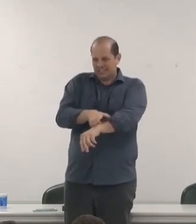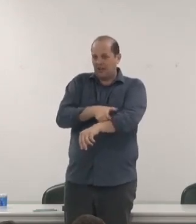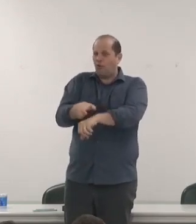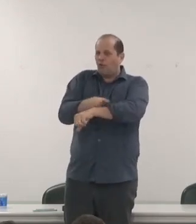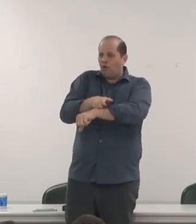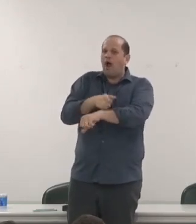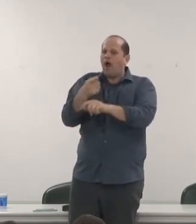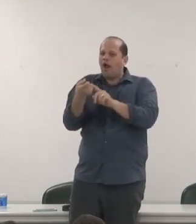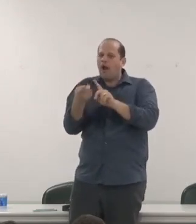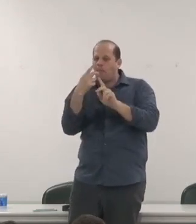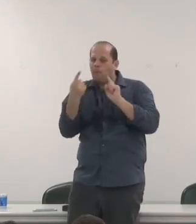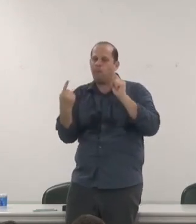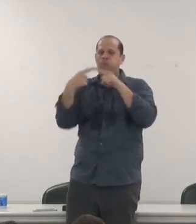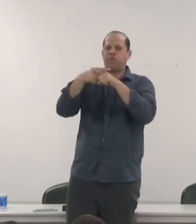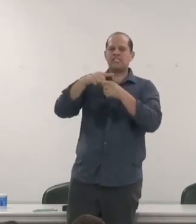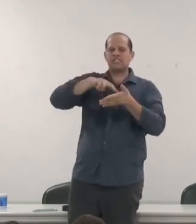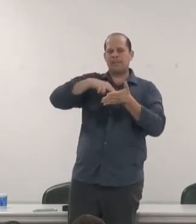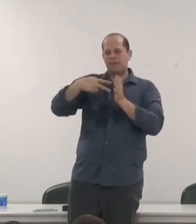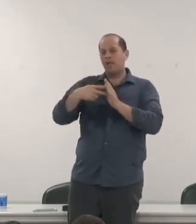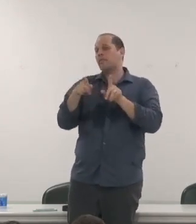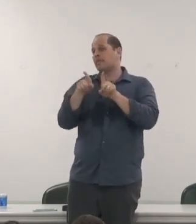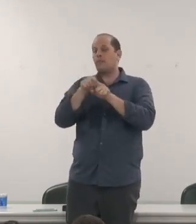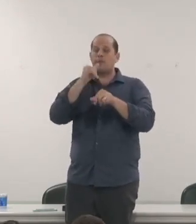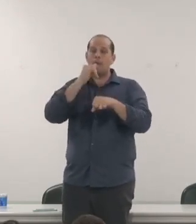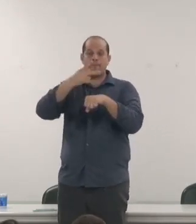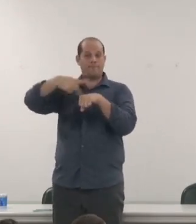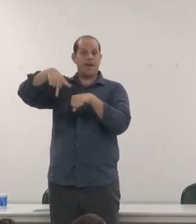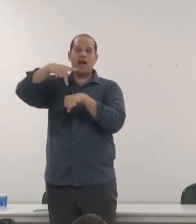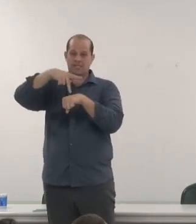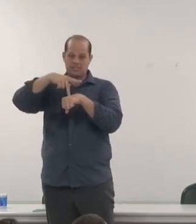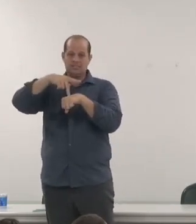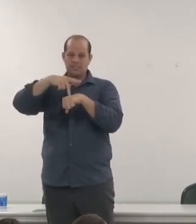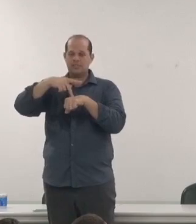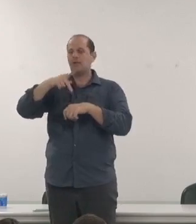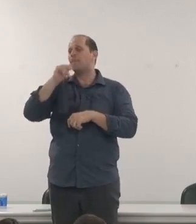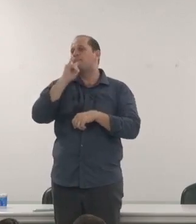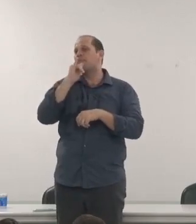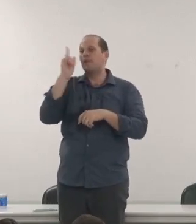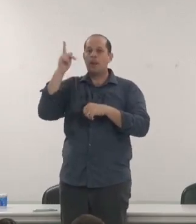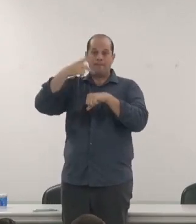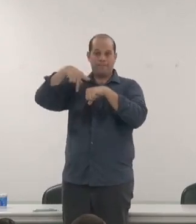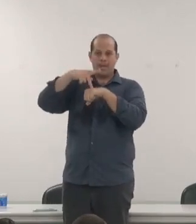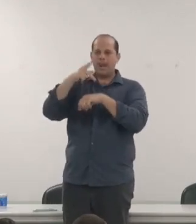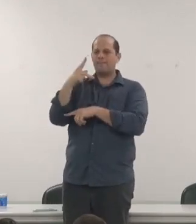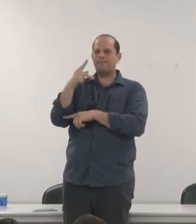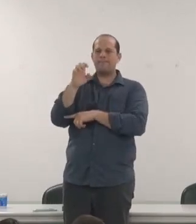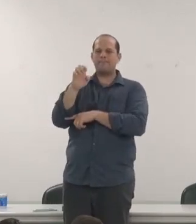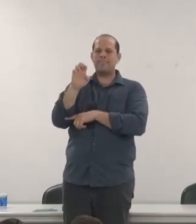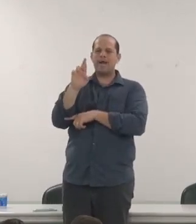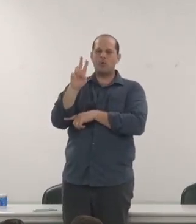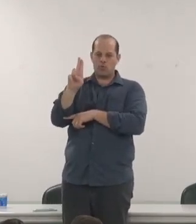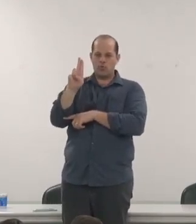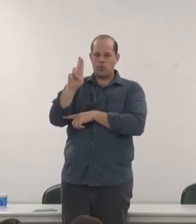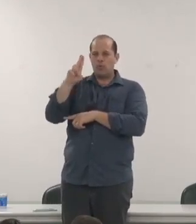Corsa lembra a palavra, né? Então, visualmente, se a gente lê Corsa e coça, são muito